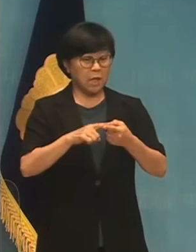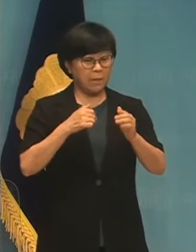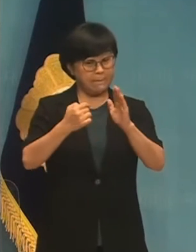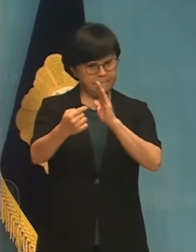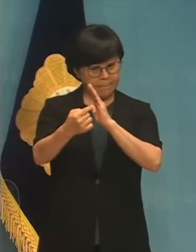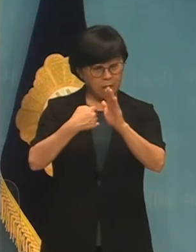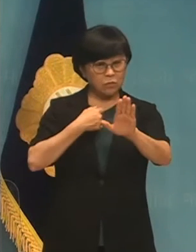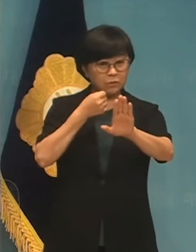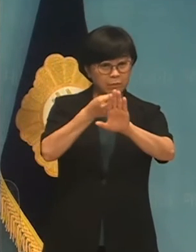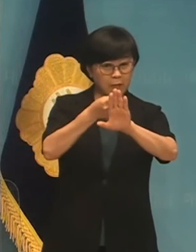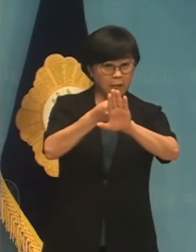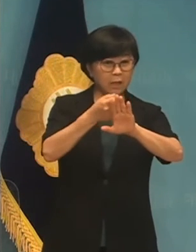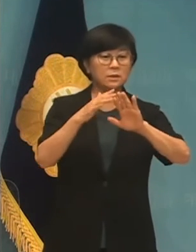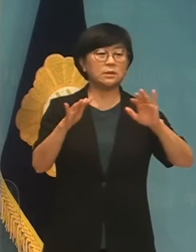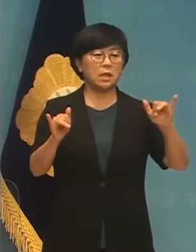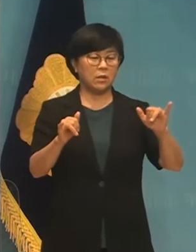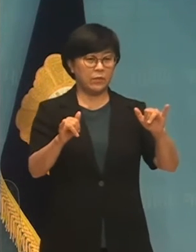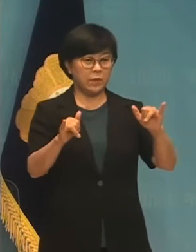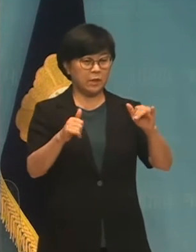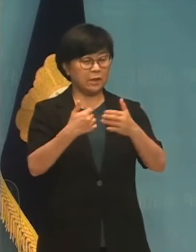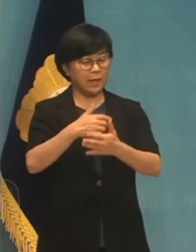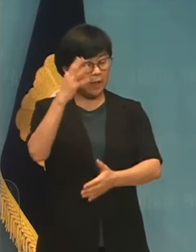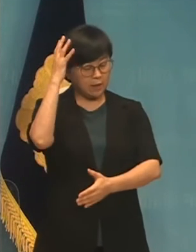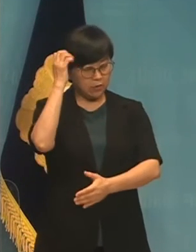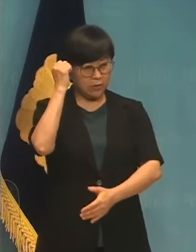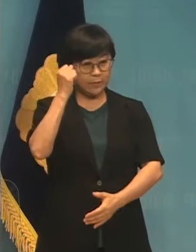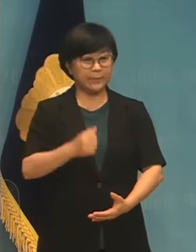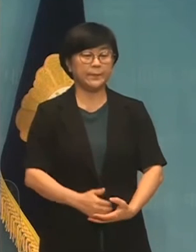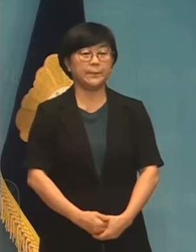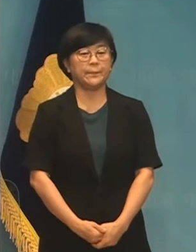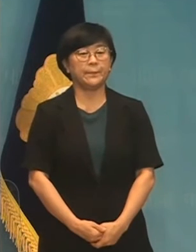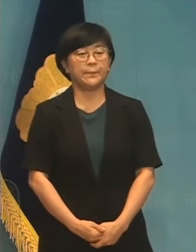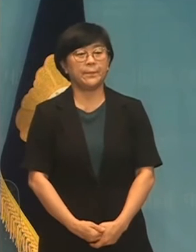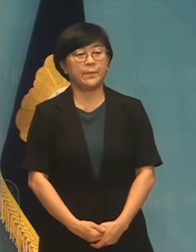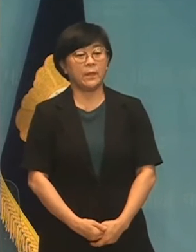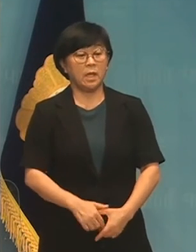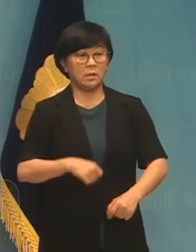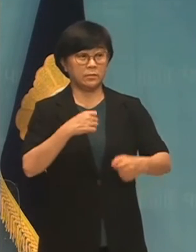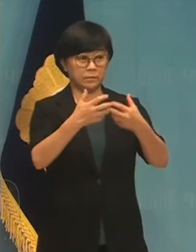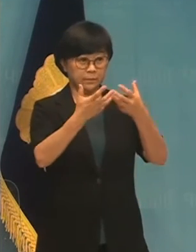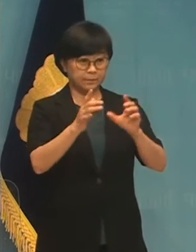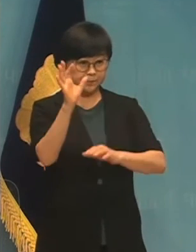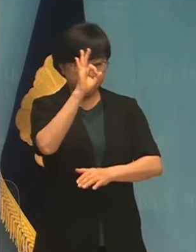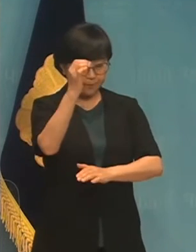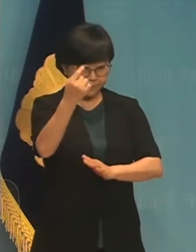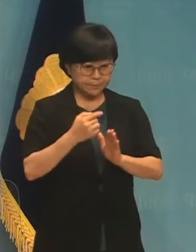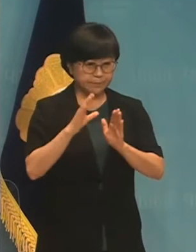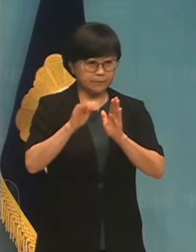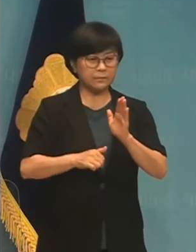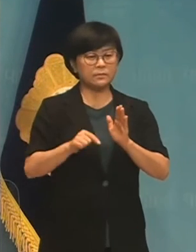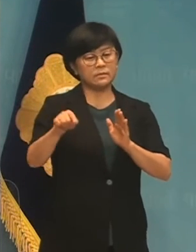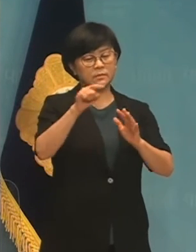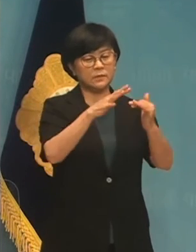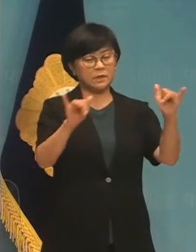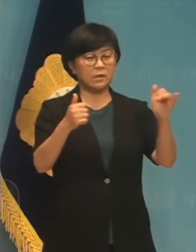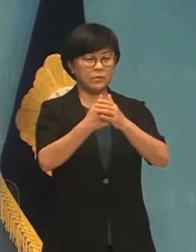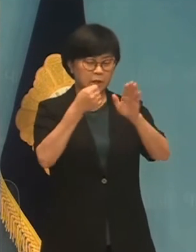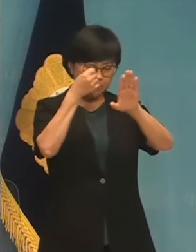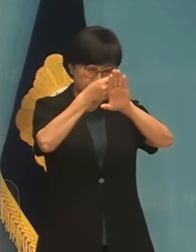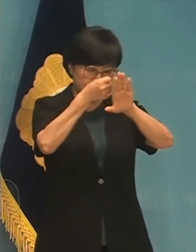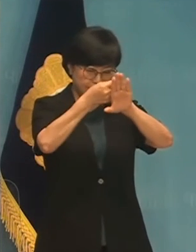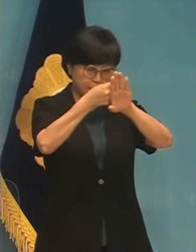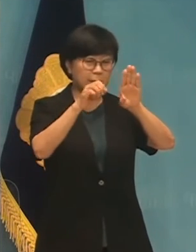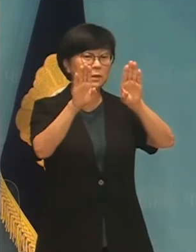방문을 두드리던 사람들의 눈빛을 다시 떠올립니다. 정의당을 찾아올 때까지 그분들 앞에 열리지 않았던